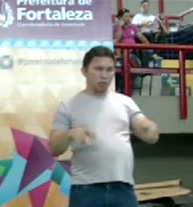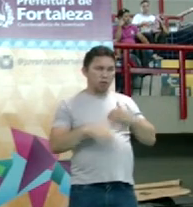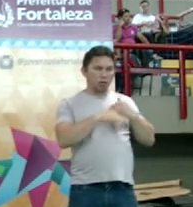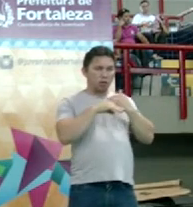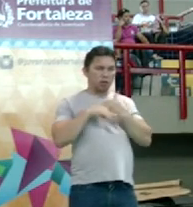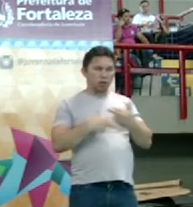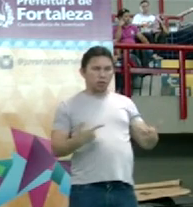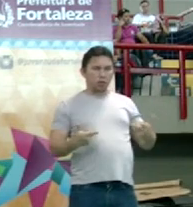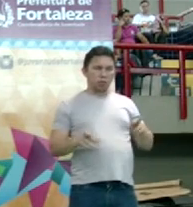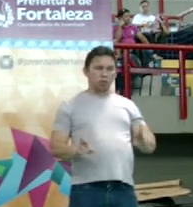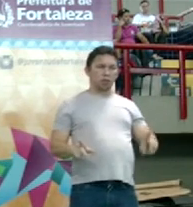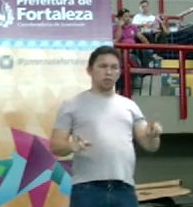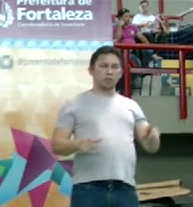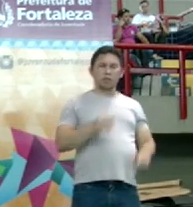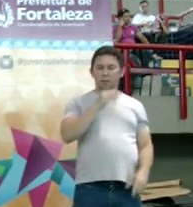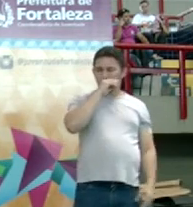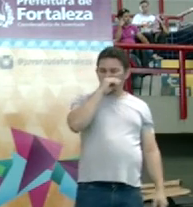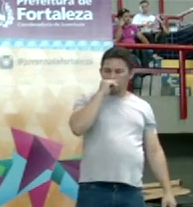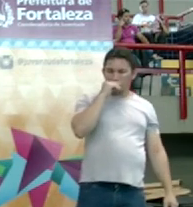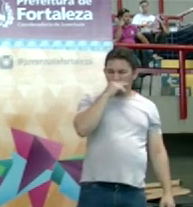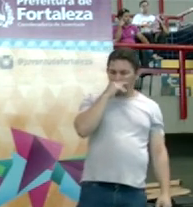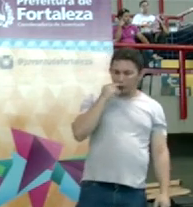Outra informação.